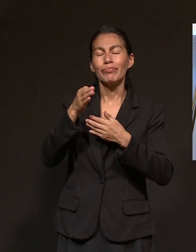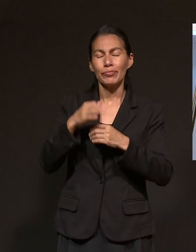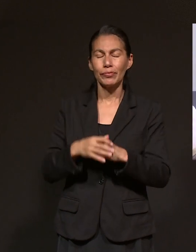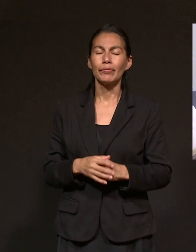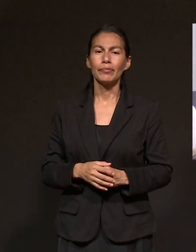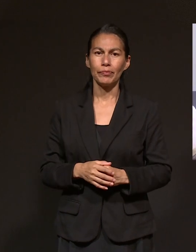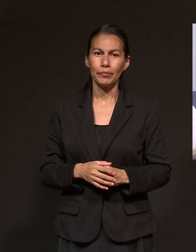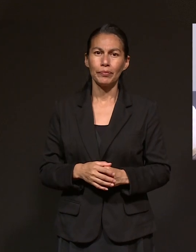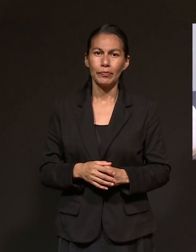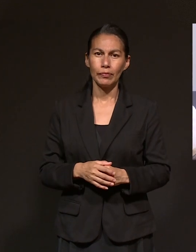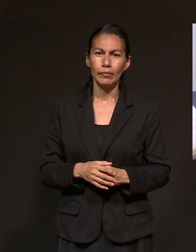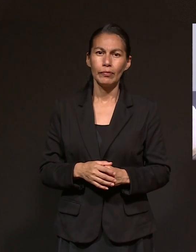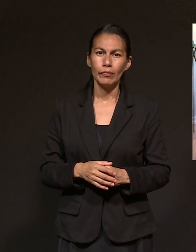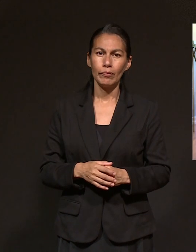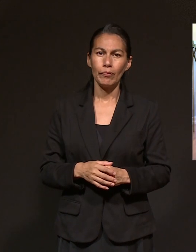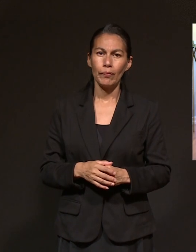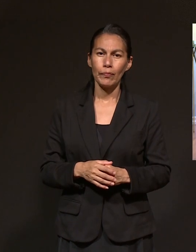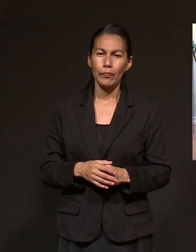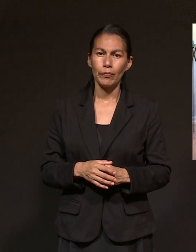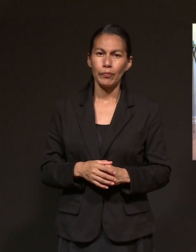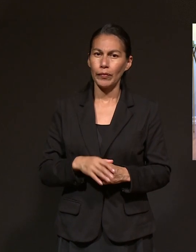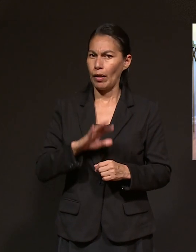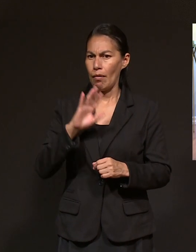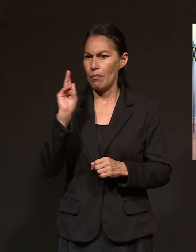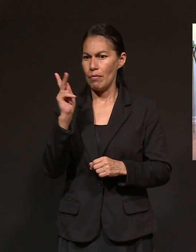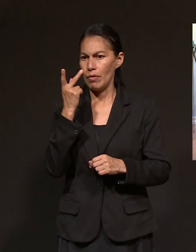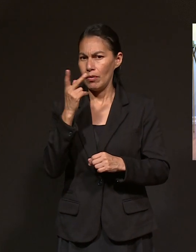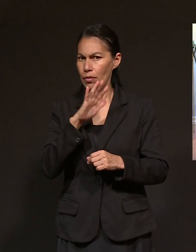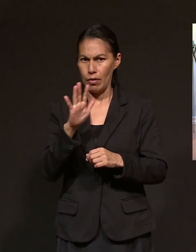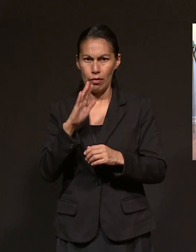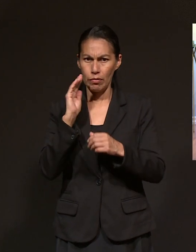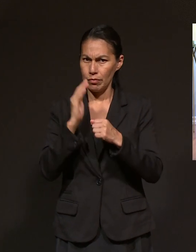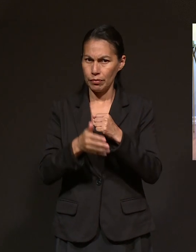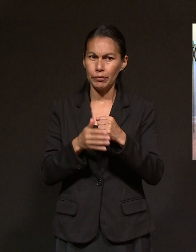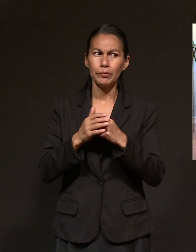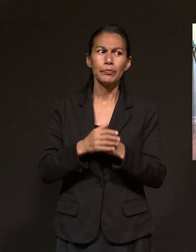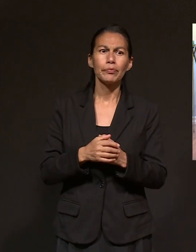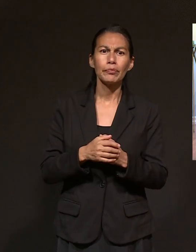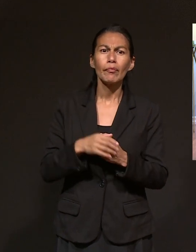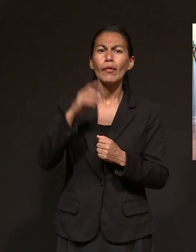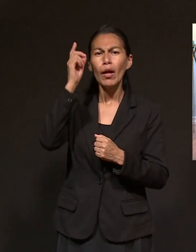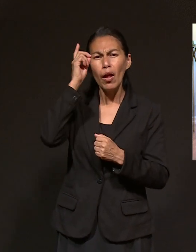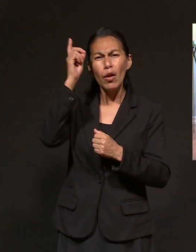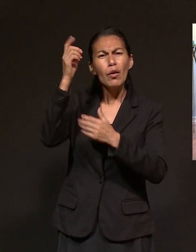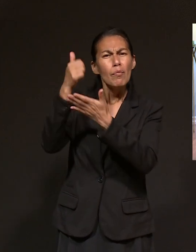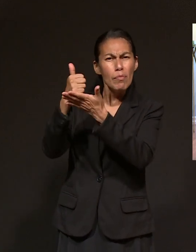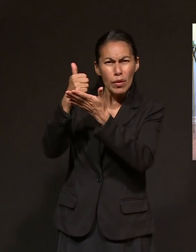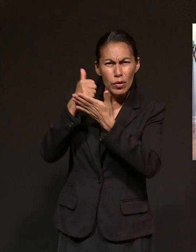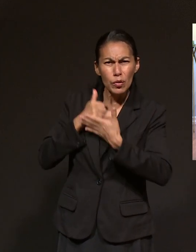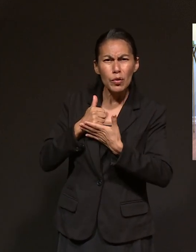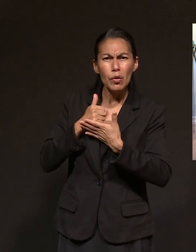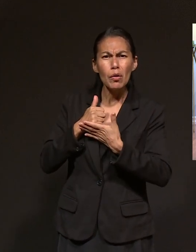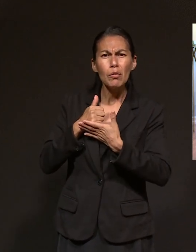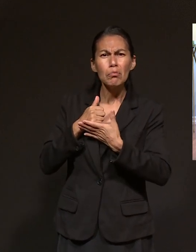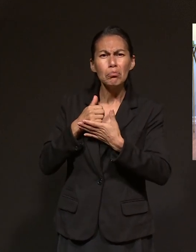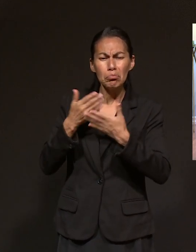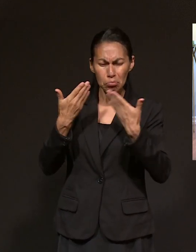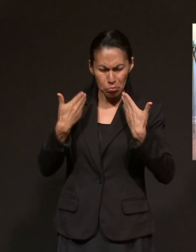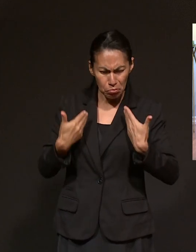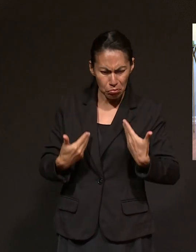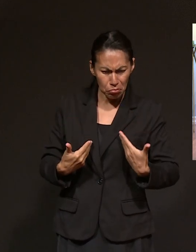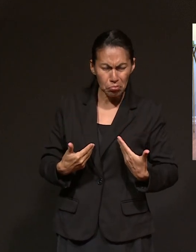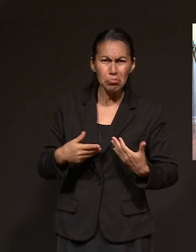La universidad. Ah, la universidad. Ya, la universidad. Sí, perdón, ya la universidad. Y entonces, Dios sobró, me